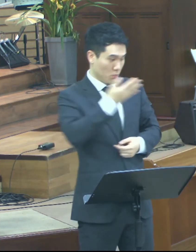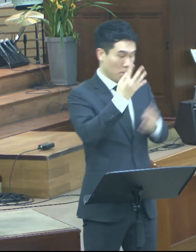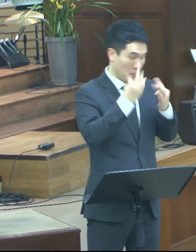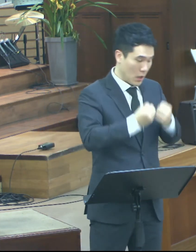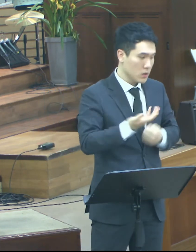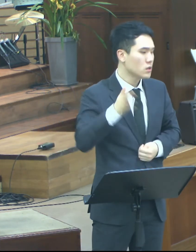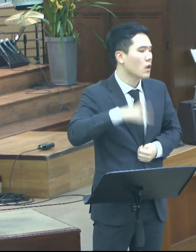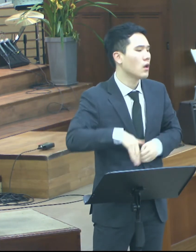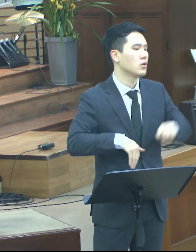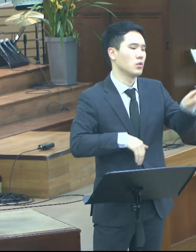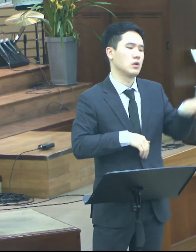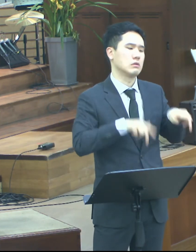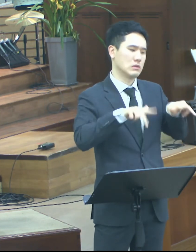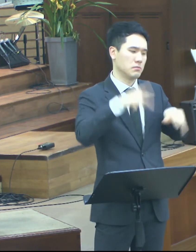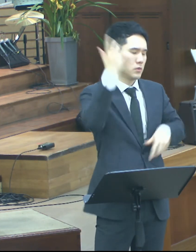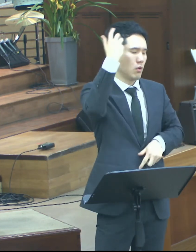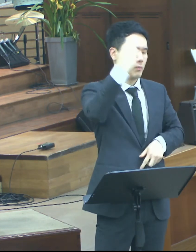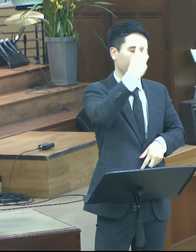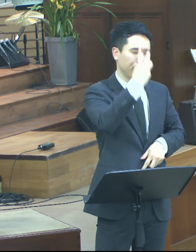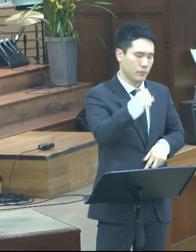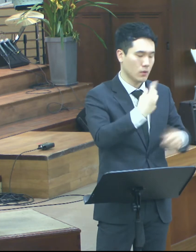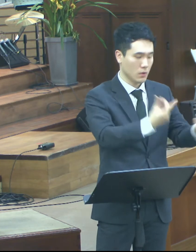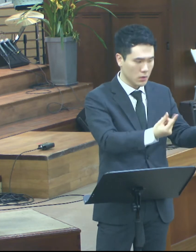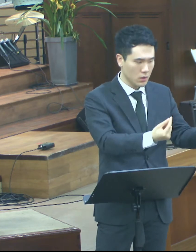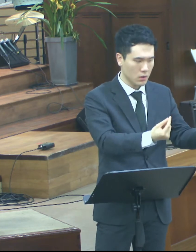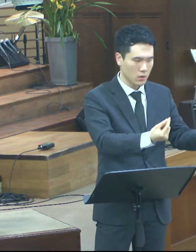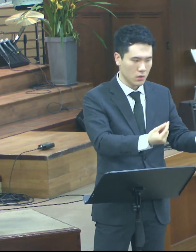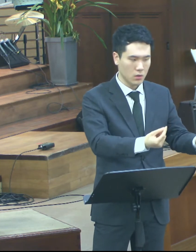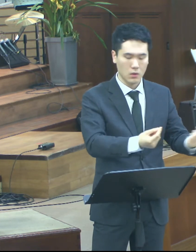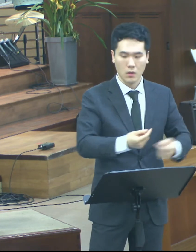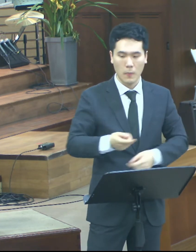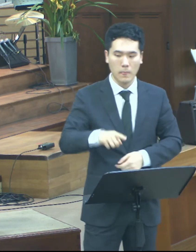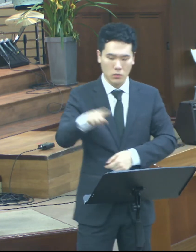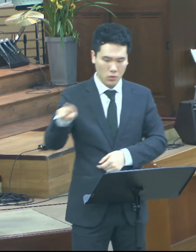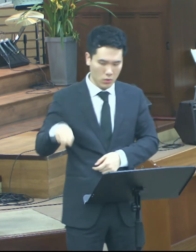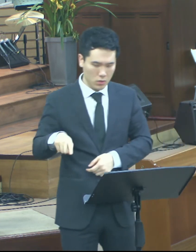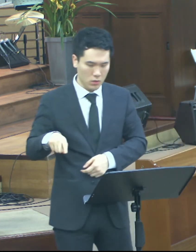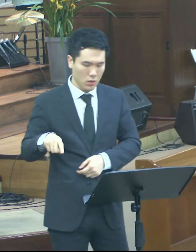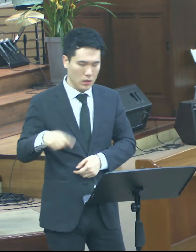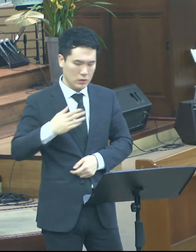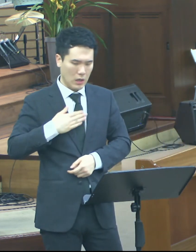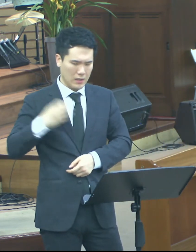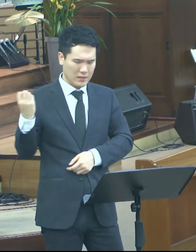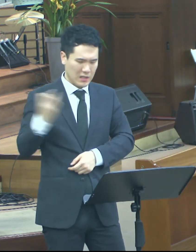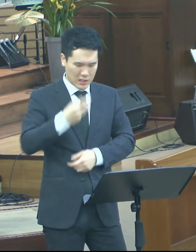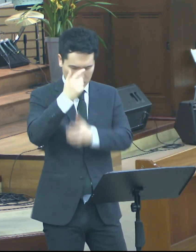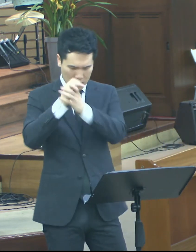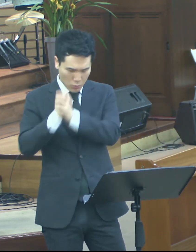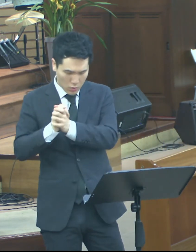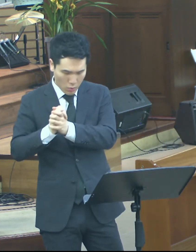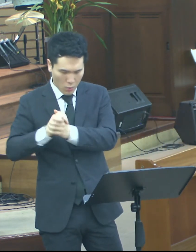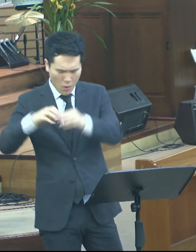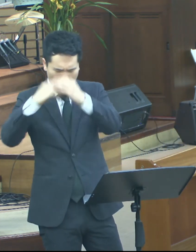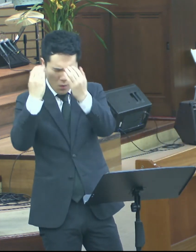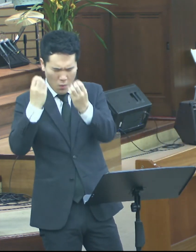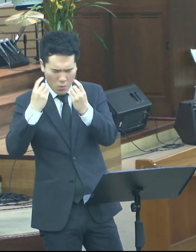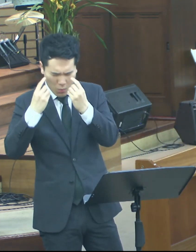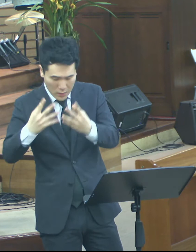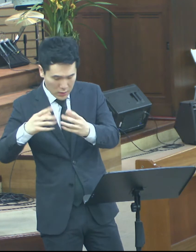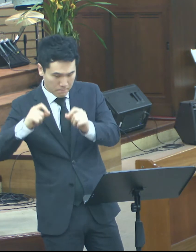것처럼 너희들은 다시 눈을 열 필요가 있어. 주님이 제자들에게 그